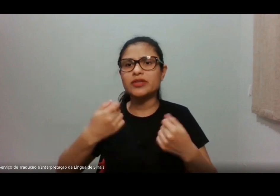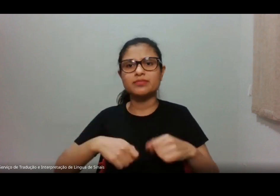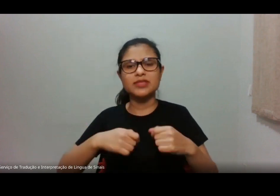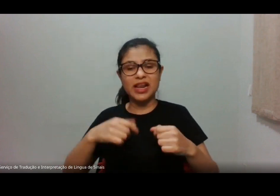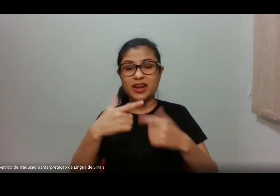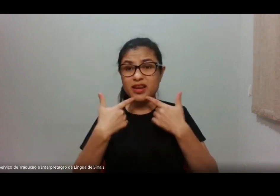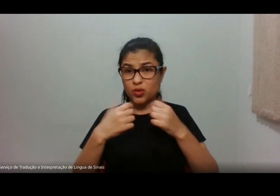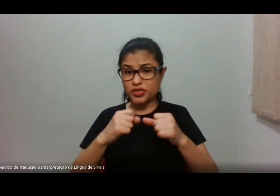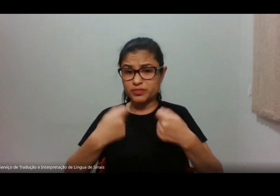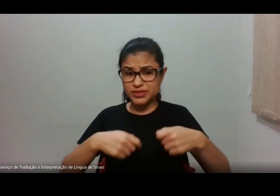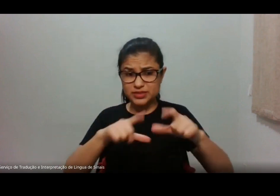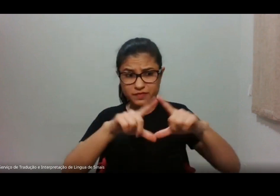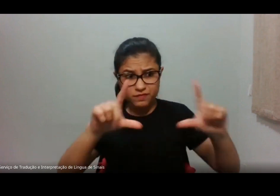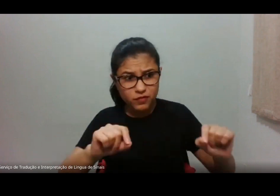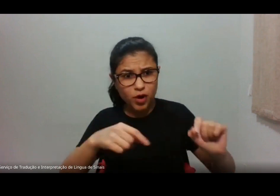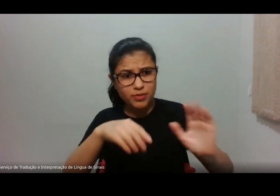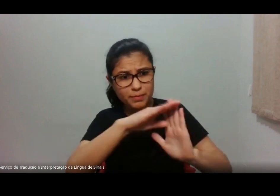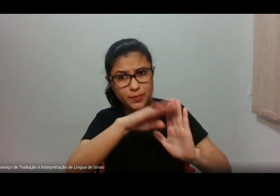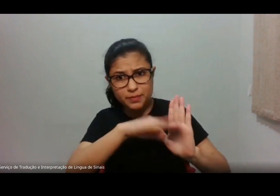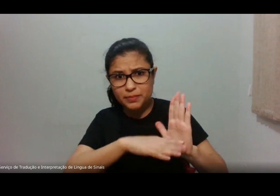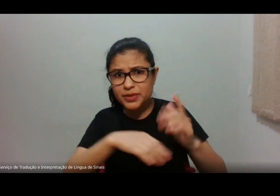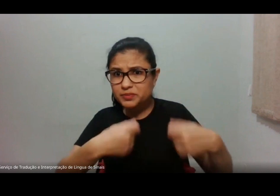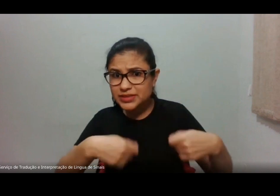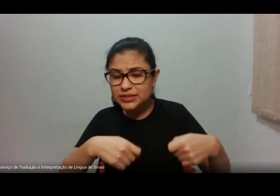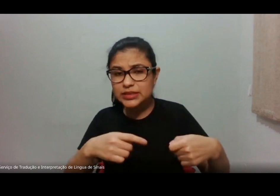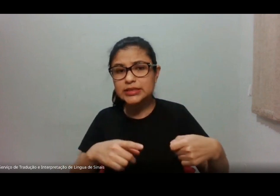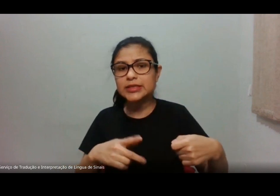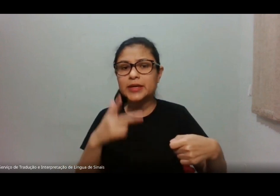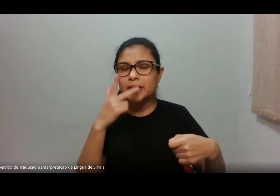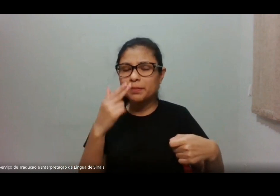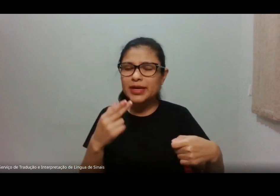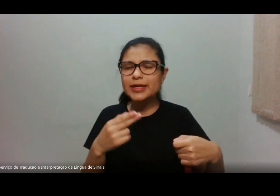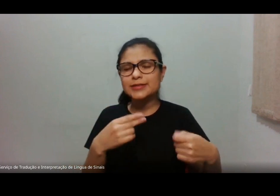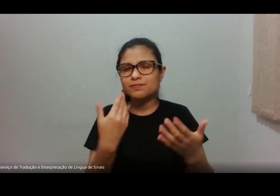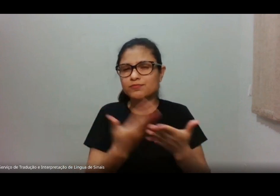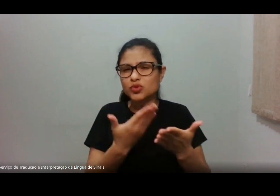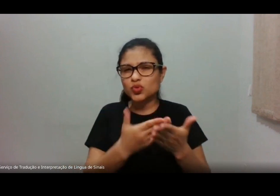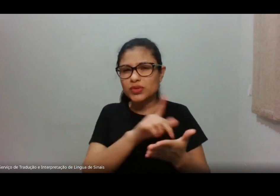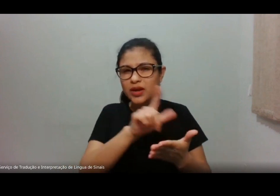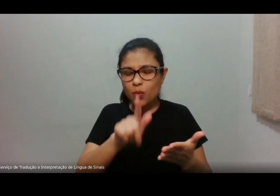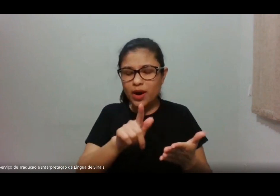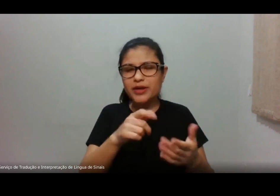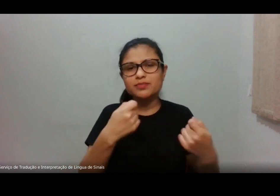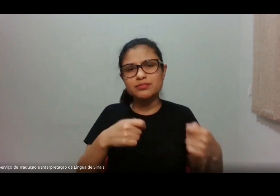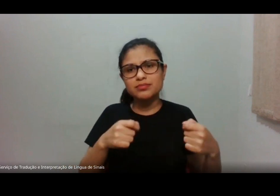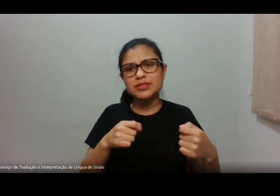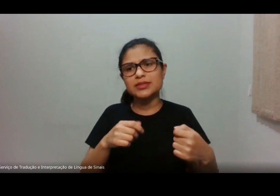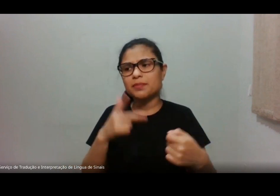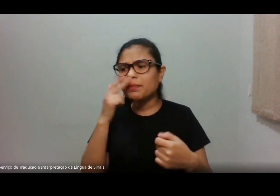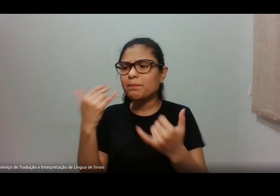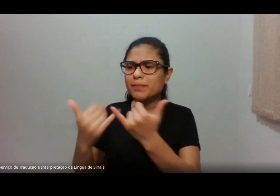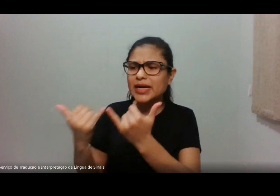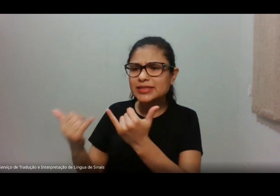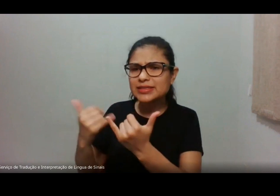comprovações, de que a linguística precisa de fórmulas. A gente ainda vive essa ilusão de que os estudos da linguagem precisam se aproximar das